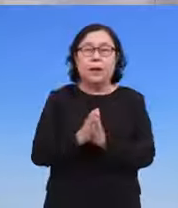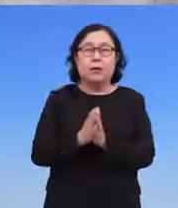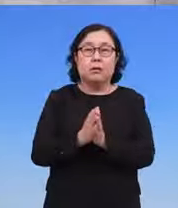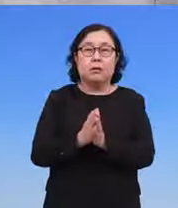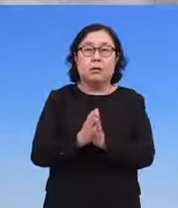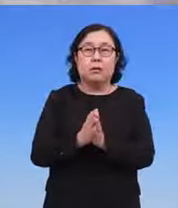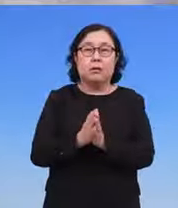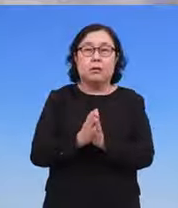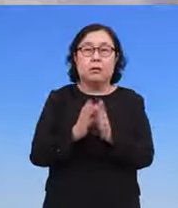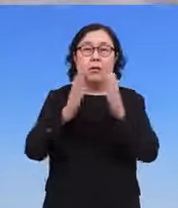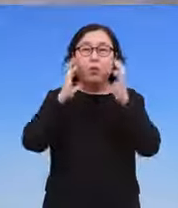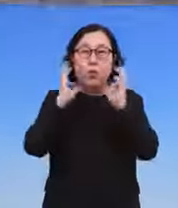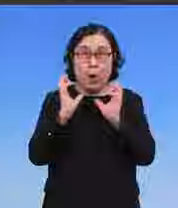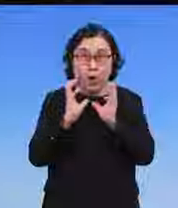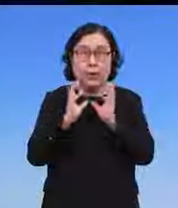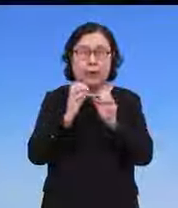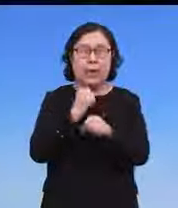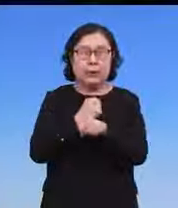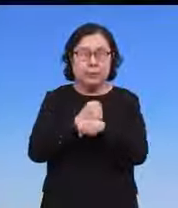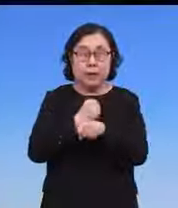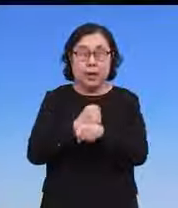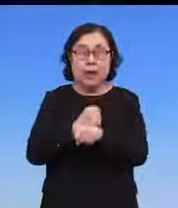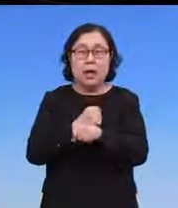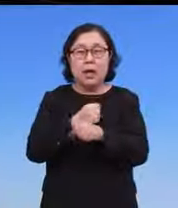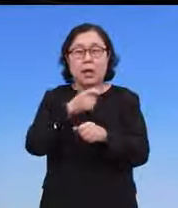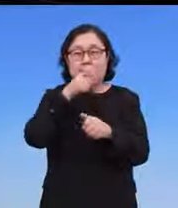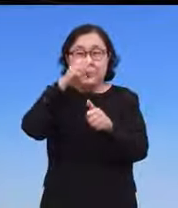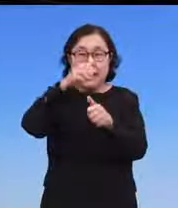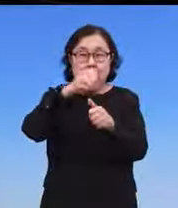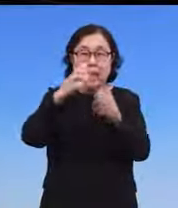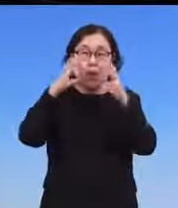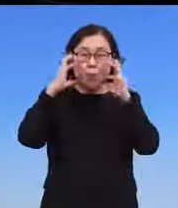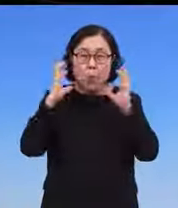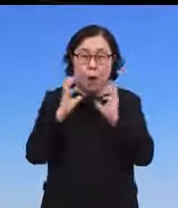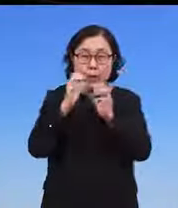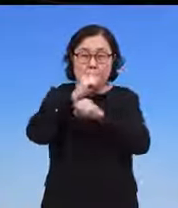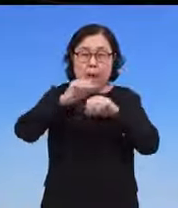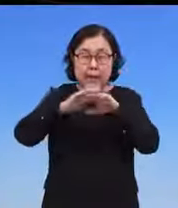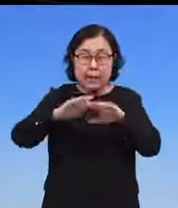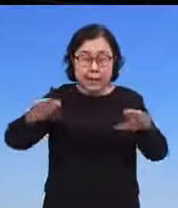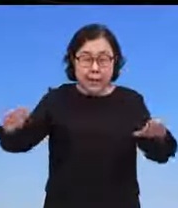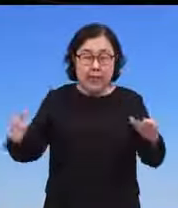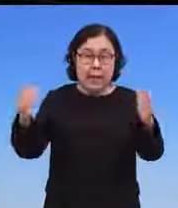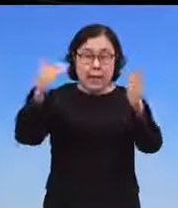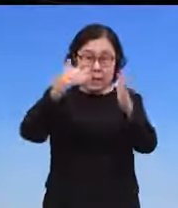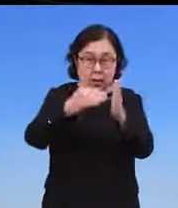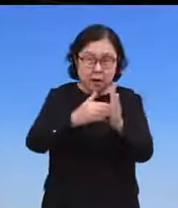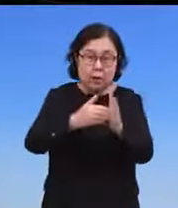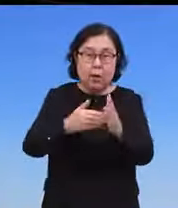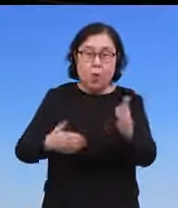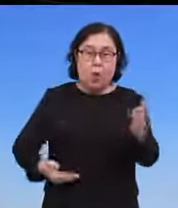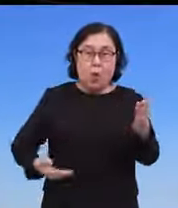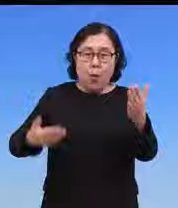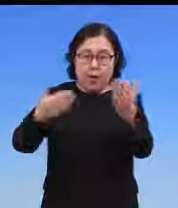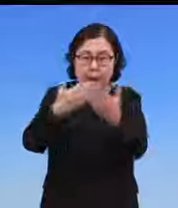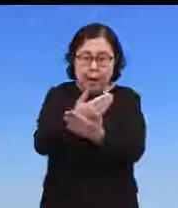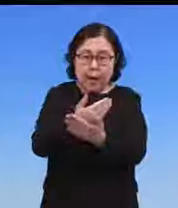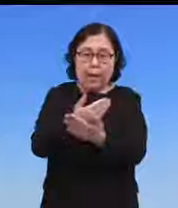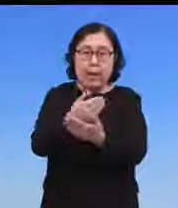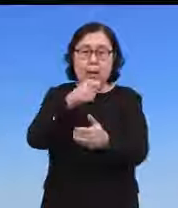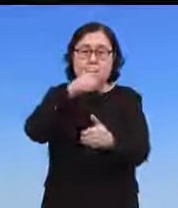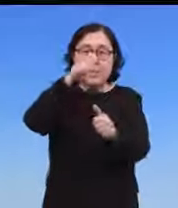거예요. 그래서 4절에 보니까 세례 요한이 광야에 이르러 죄 사함을 받게 하는 회개의 세례를